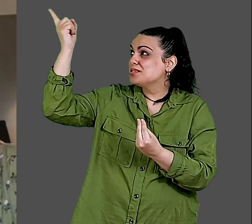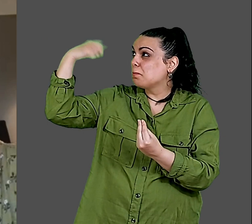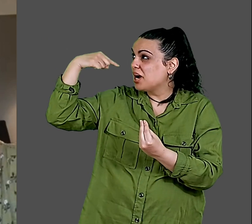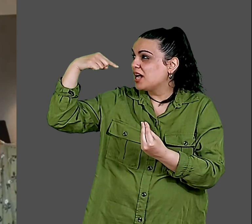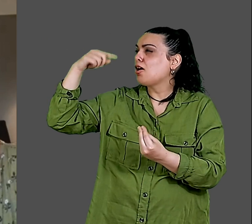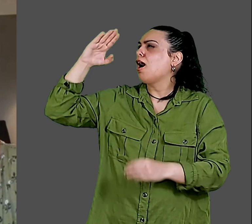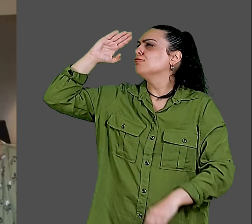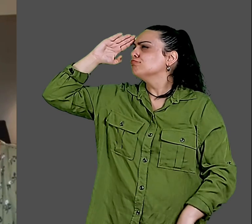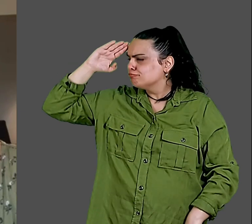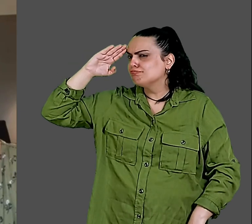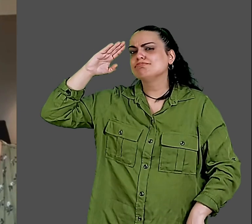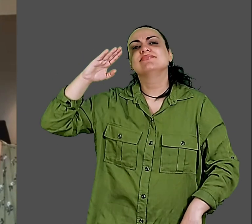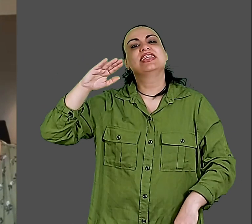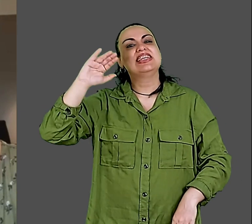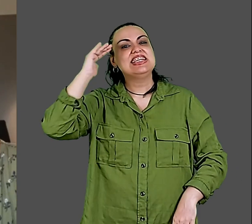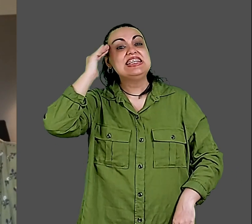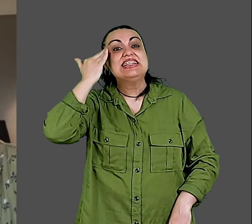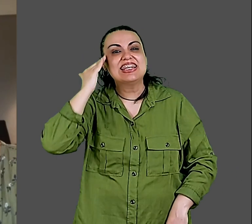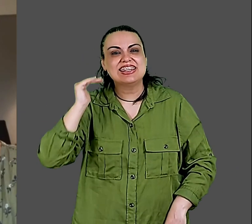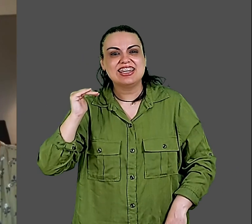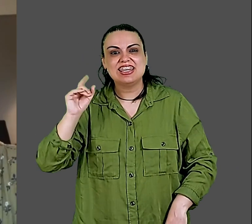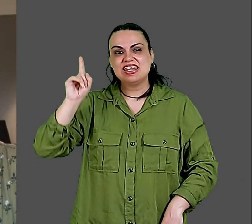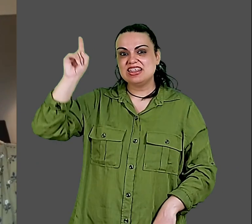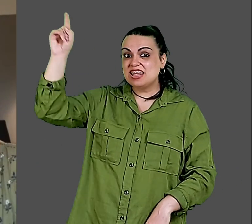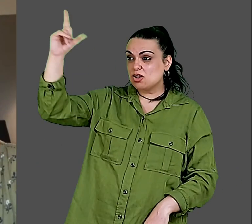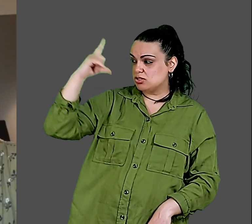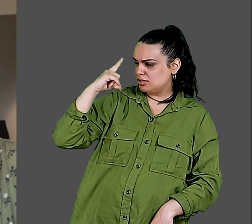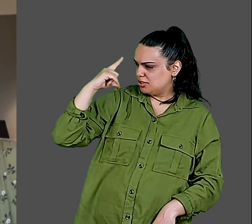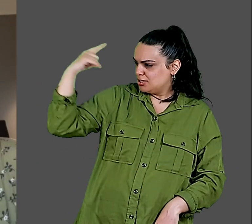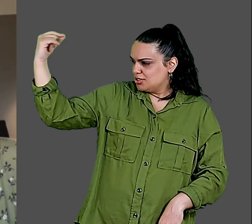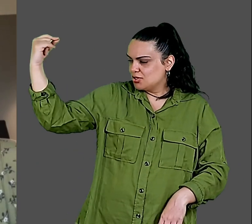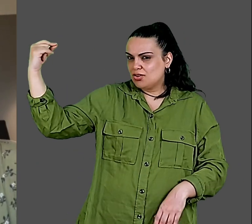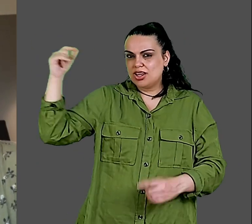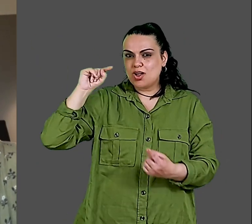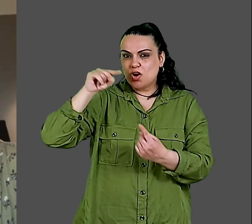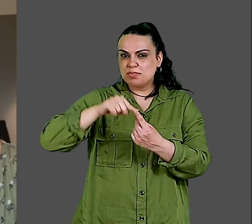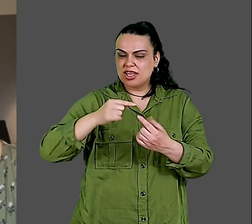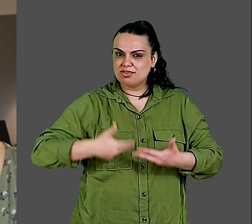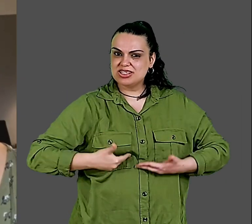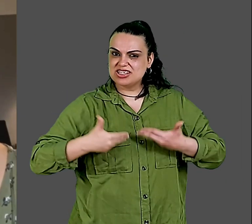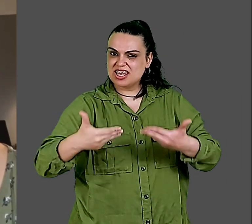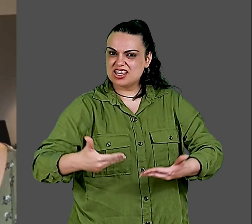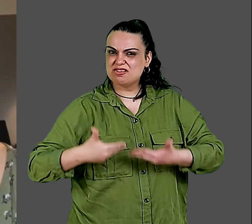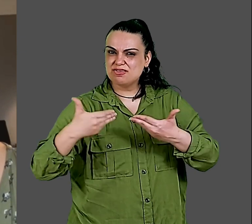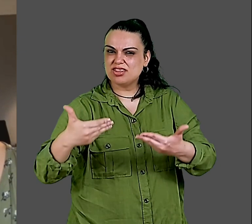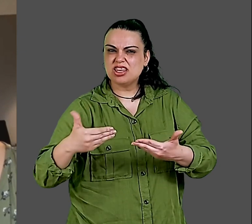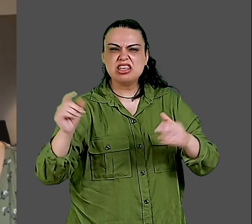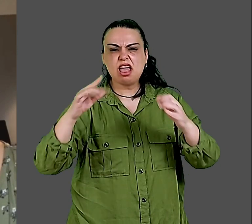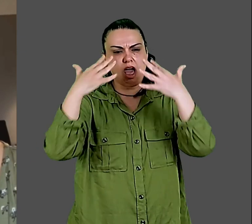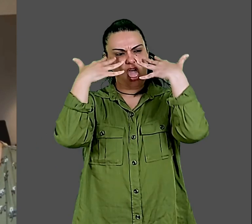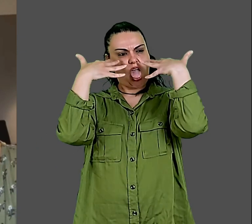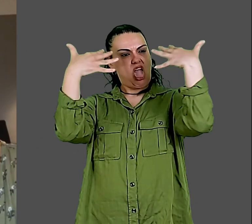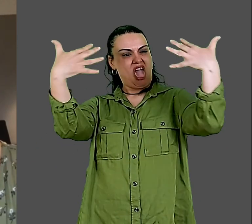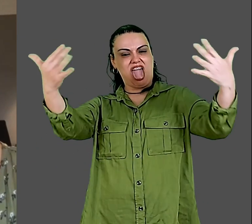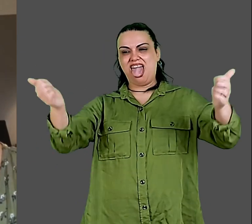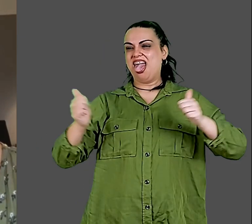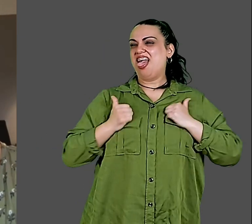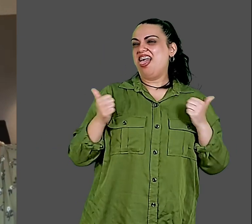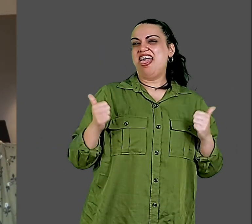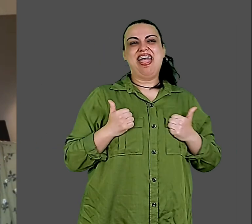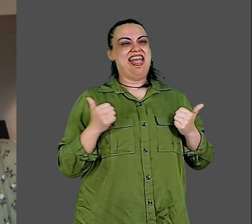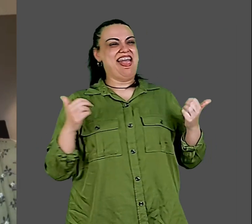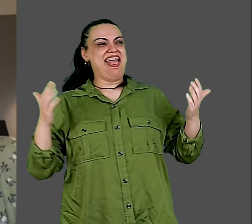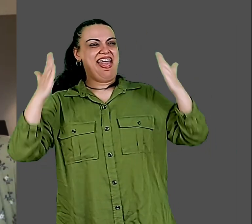por Deus e reconhecer e iniciar uma chamada é isso, é entender que eu fui chamado para servir e não para ser